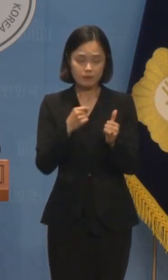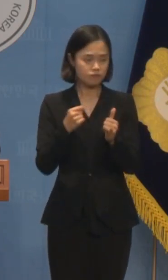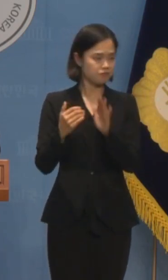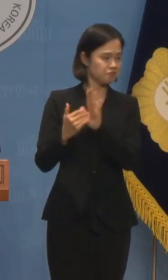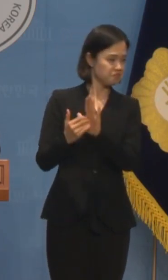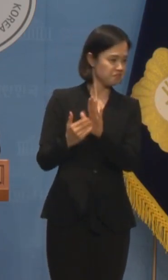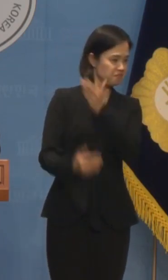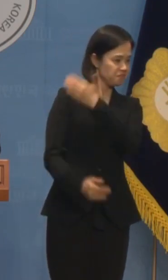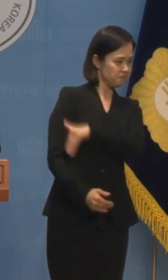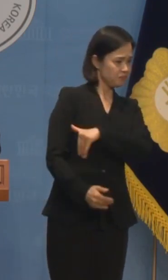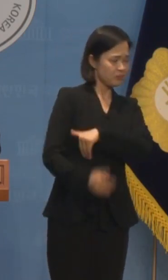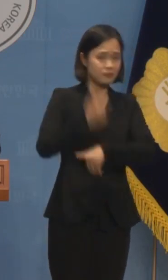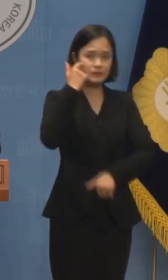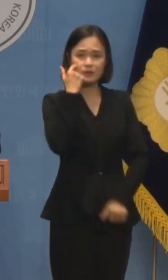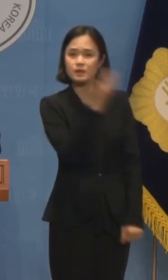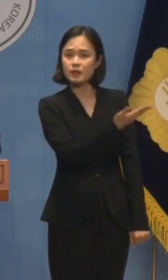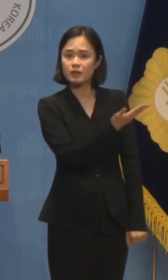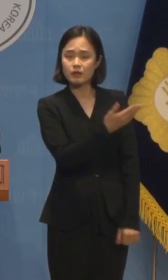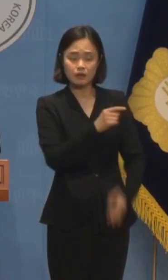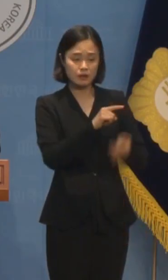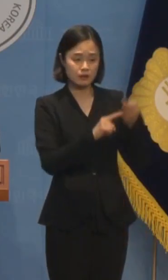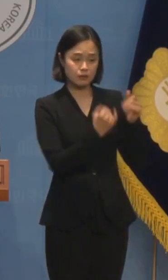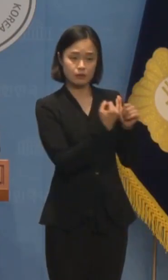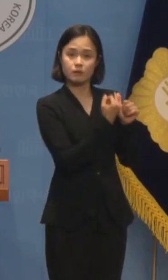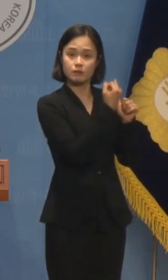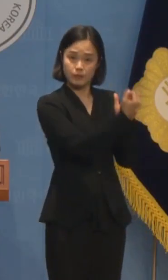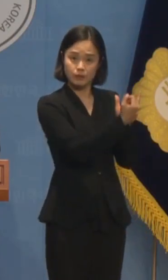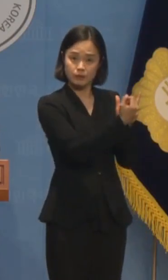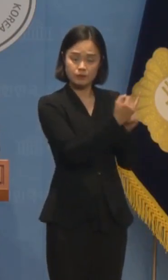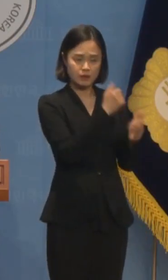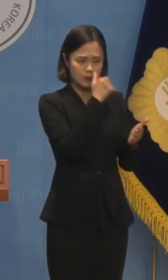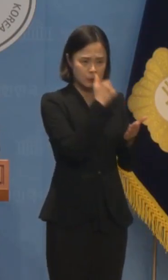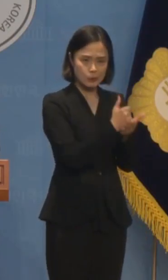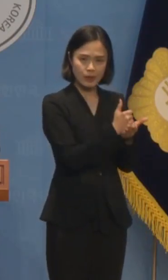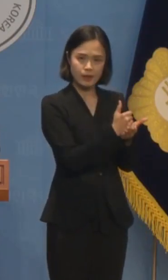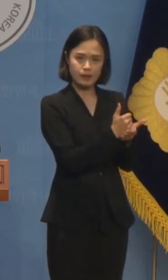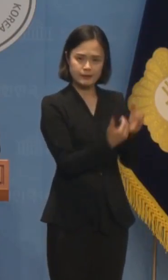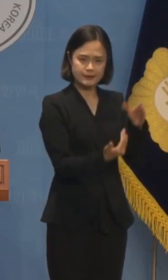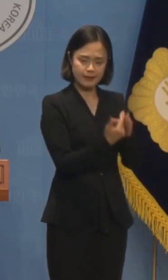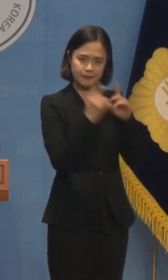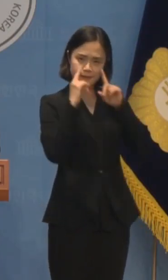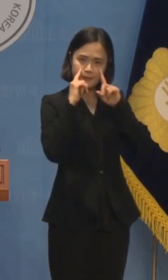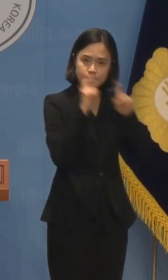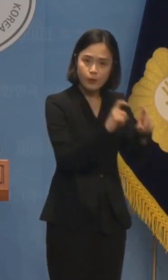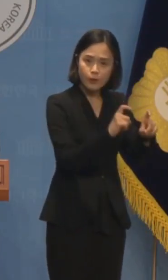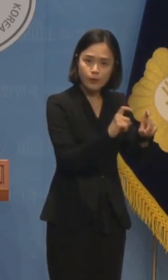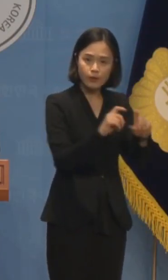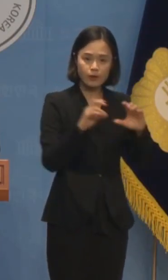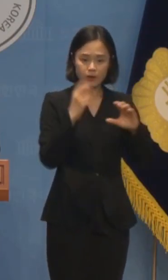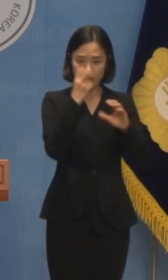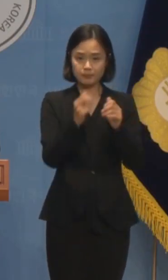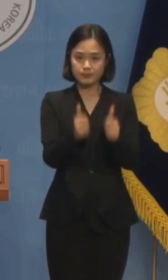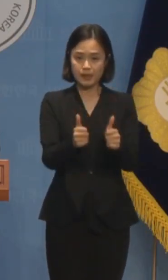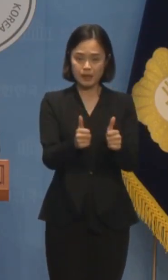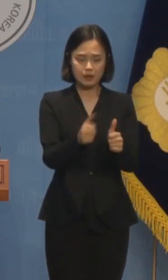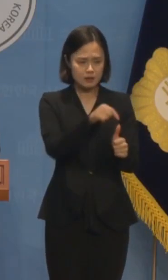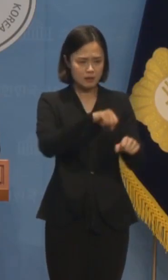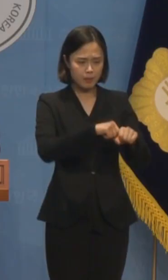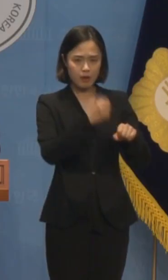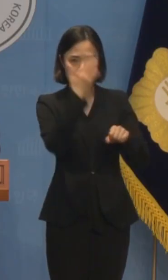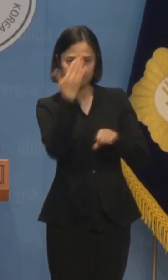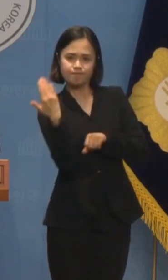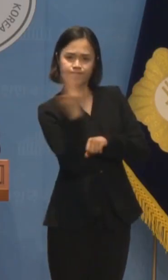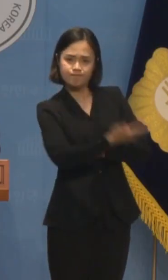작정입니까? 대통령 배우자의 범죄 의혹, 검찰의 면죄부 처분, 그 이면의